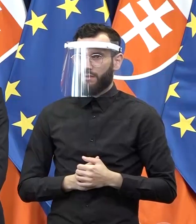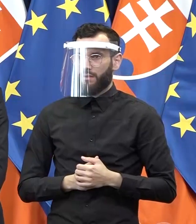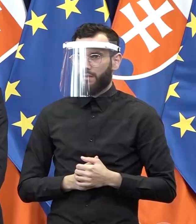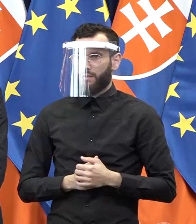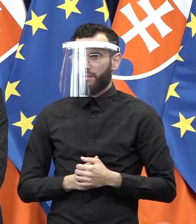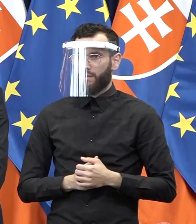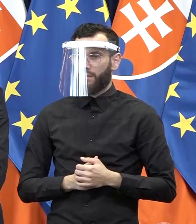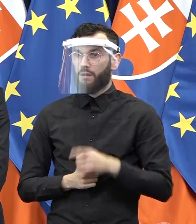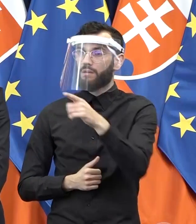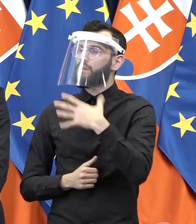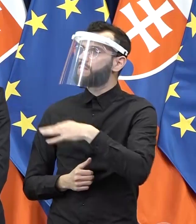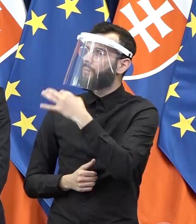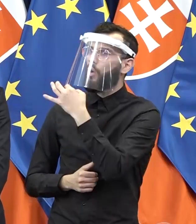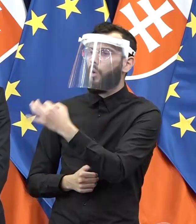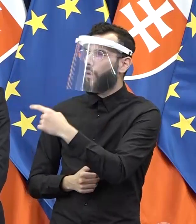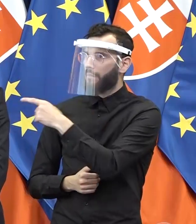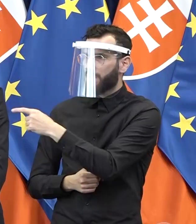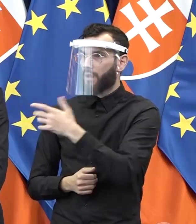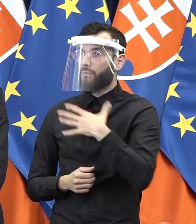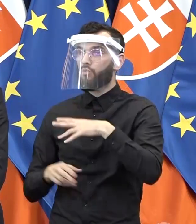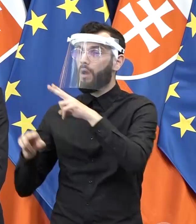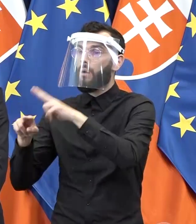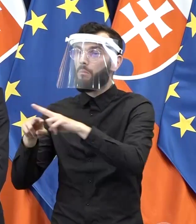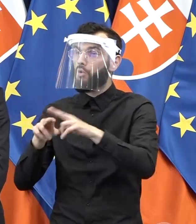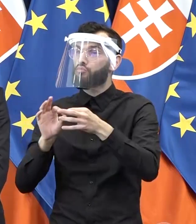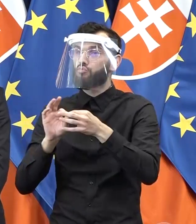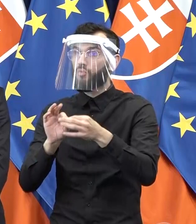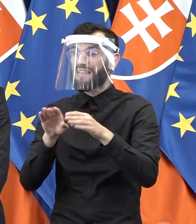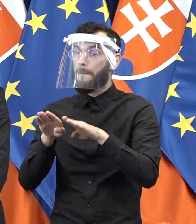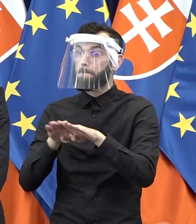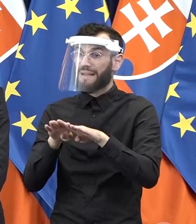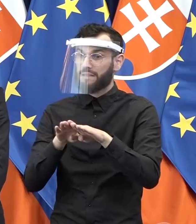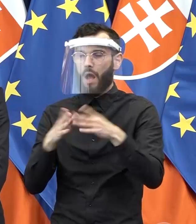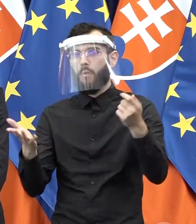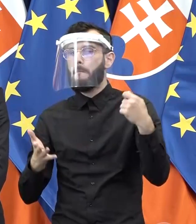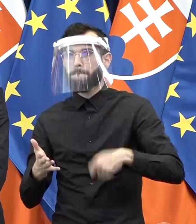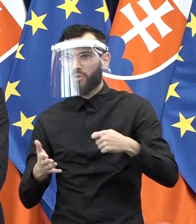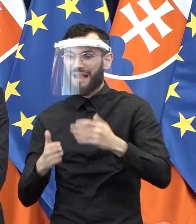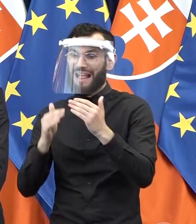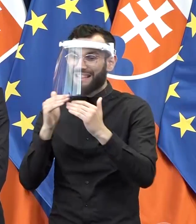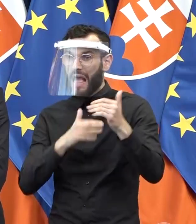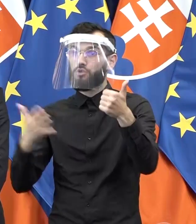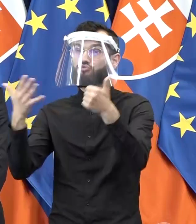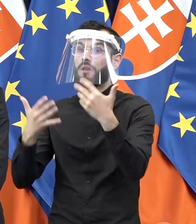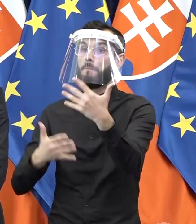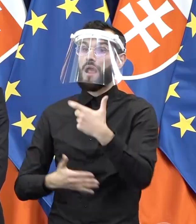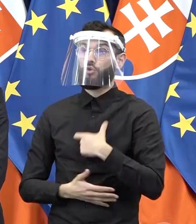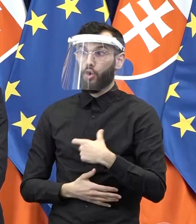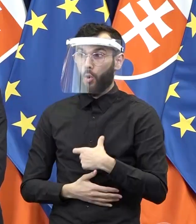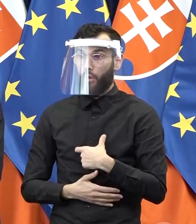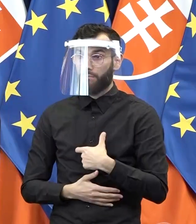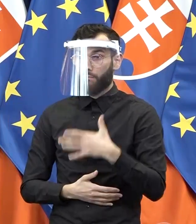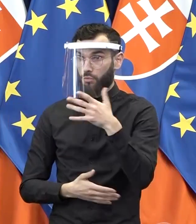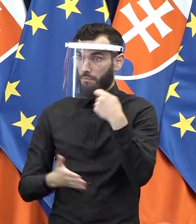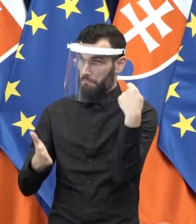Božkovičeva, denník Pravda. Ja by som sa chcela opýtať, ak budete postupovať v prípade ministrov či poslancov, ktorí majú nad 65 rokov. Budú na nich